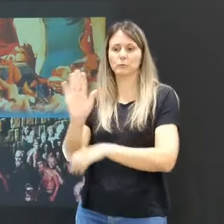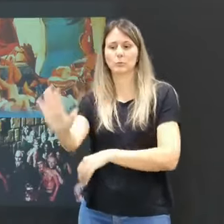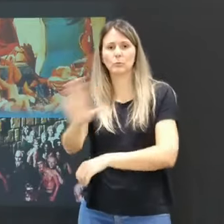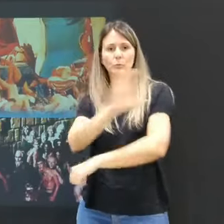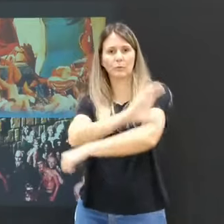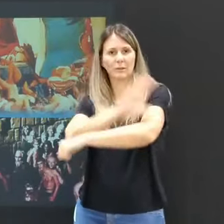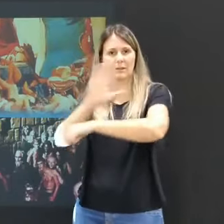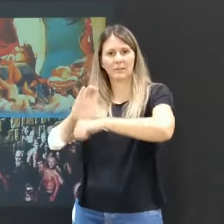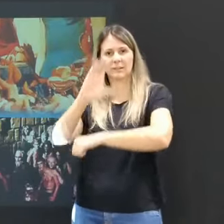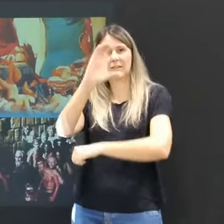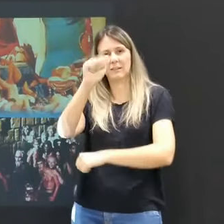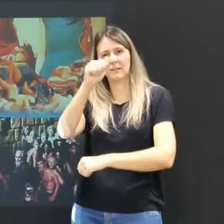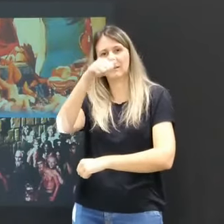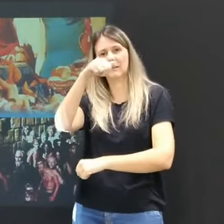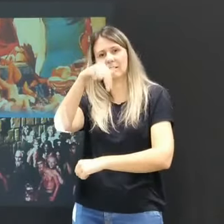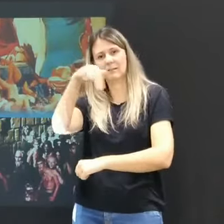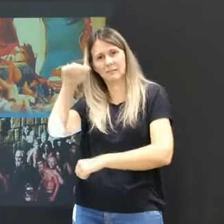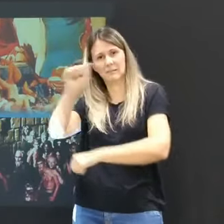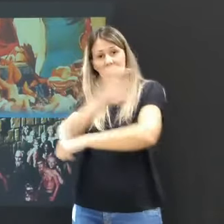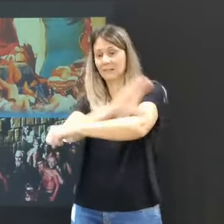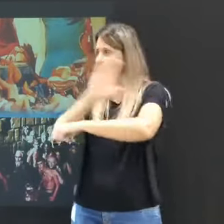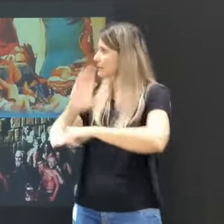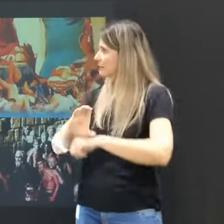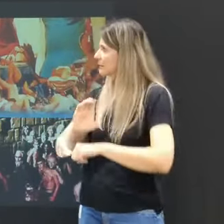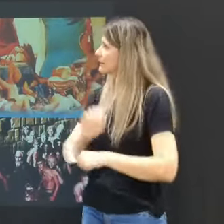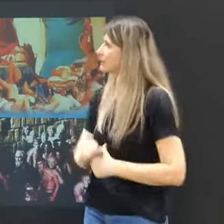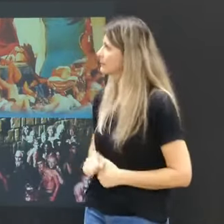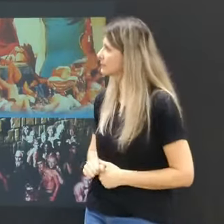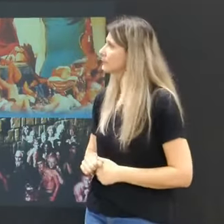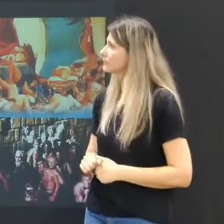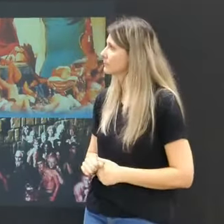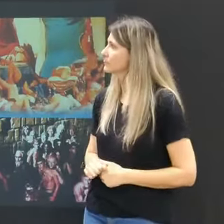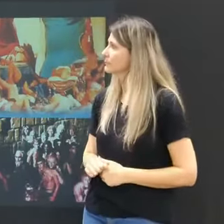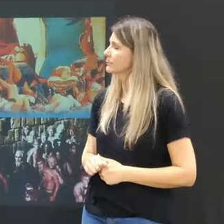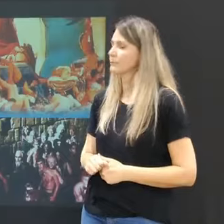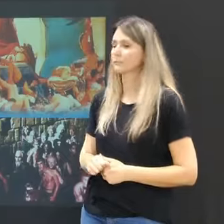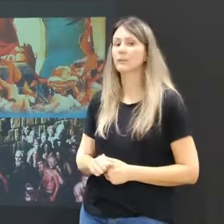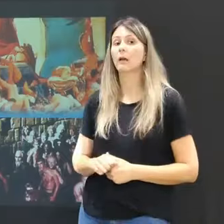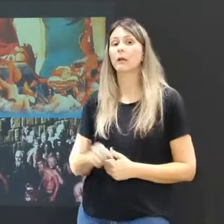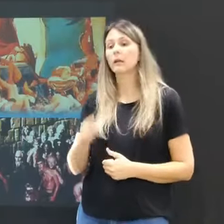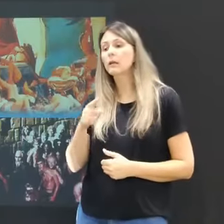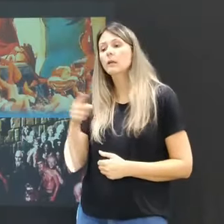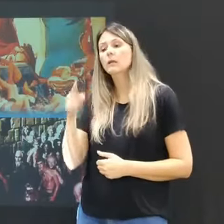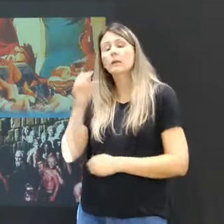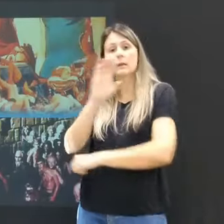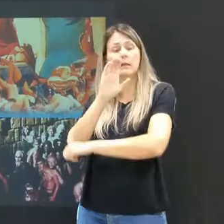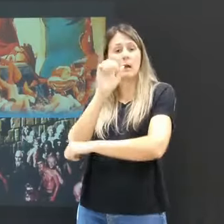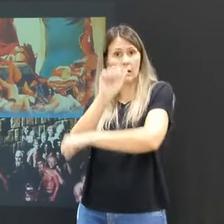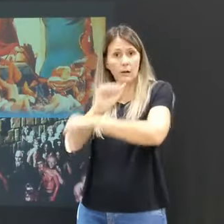com Abraão, que estava em Canaã, na cidade de Canaã, que ele ficasse lá.